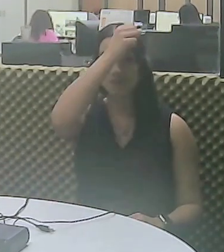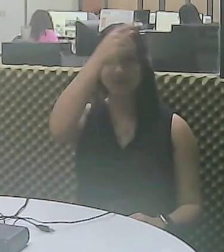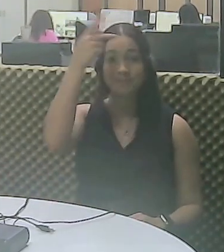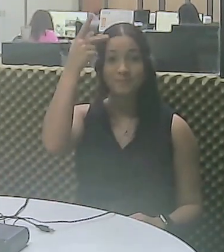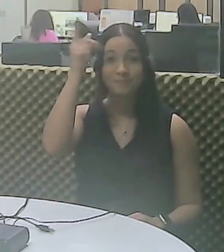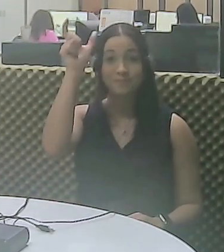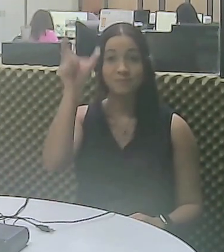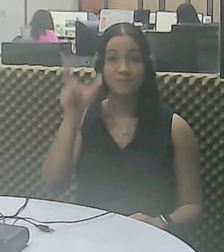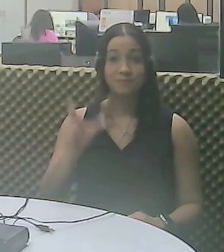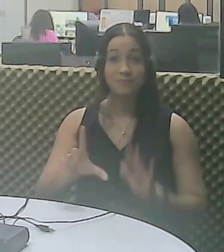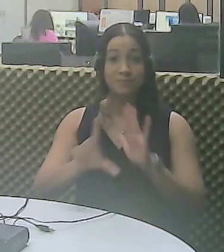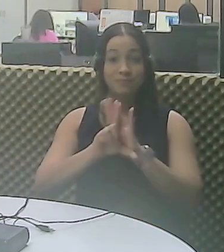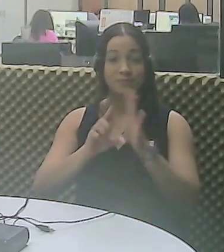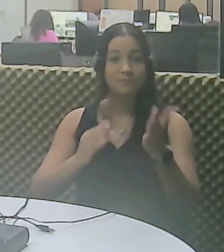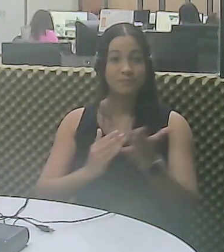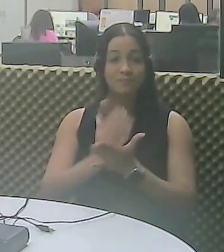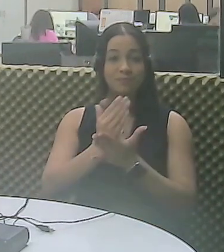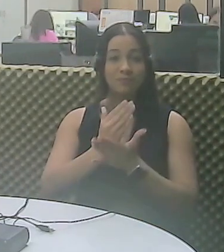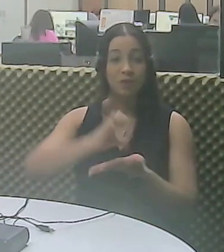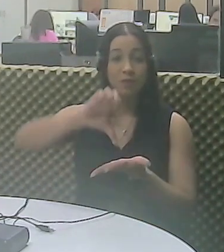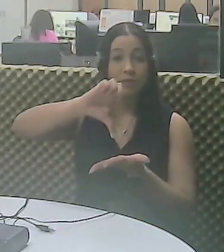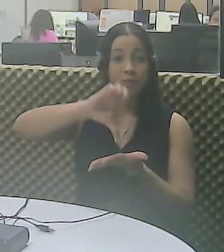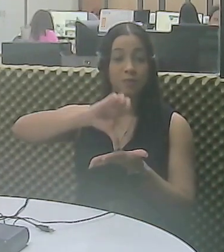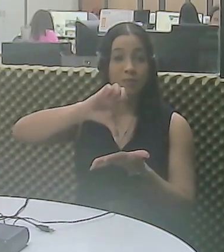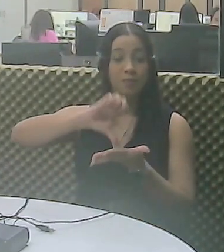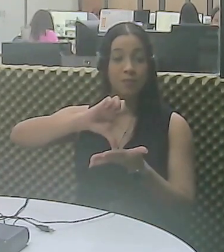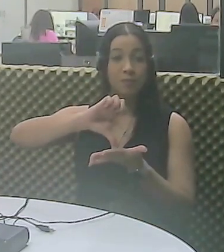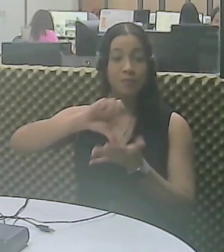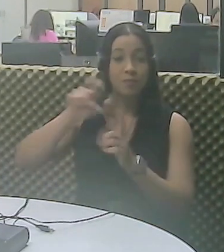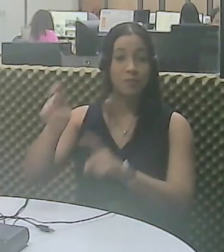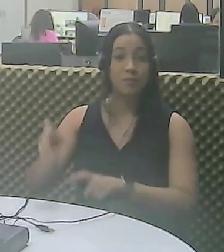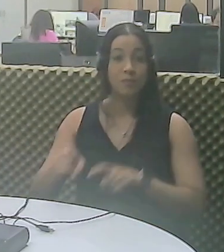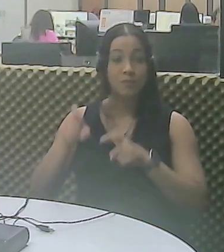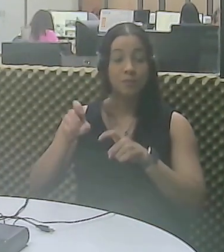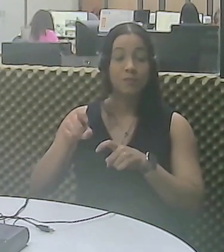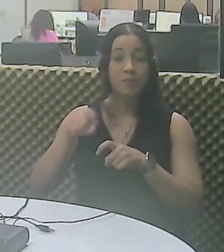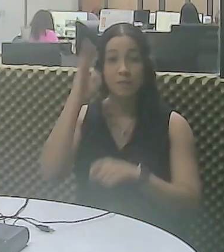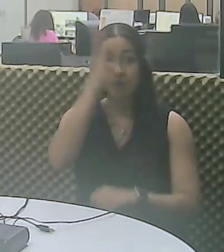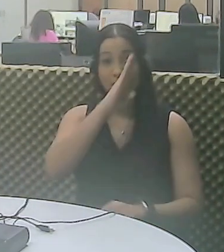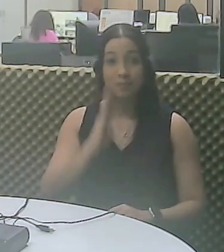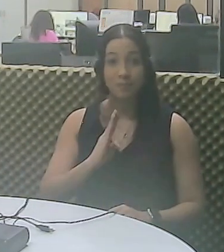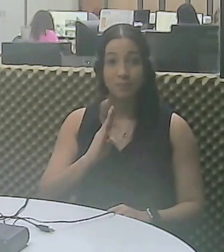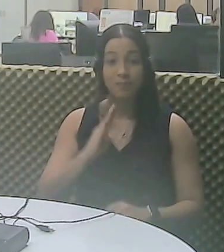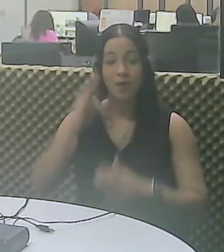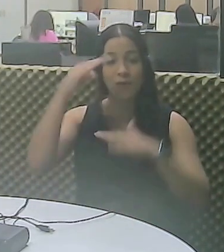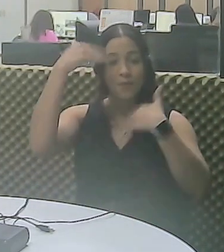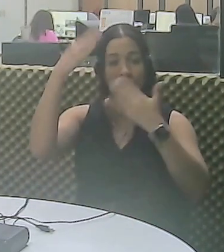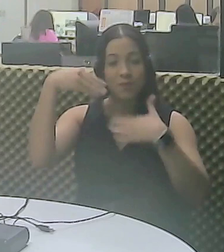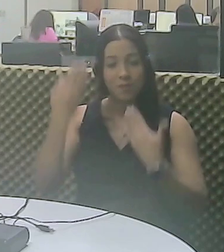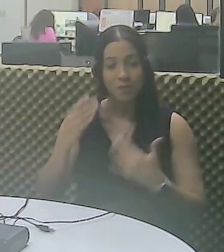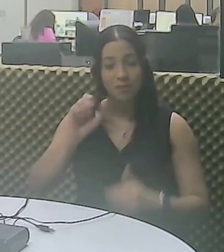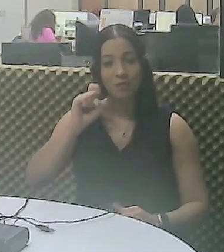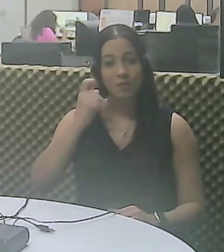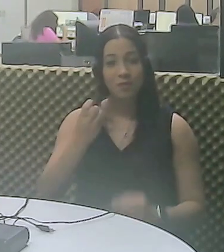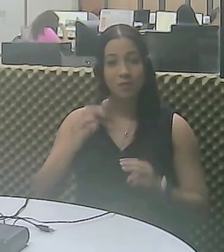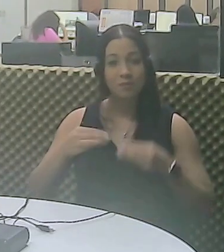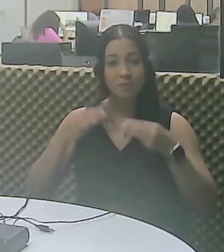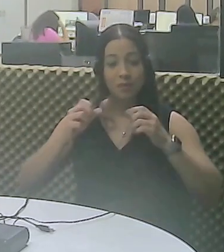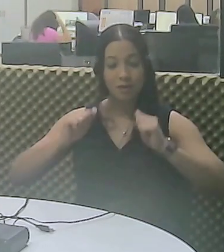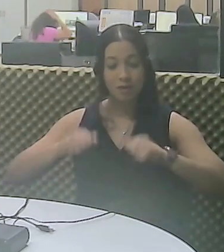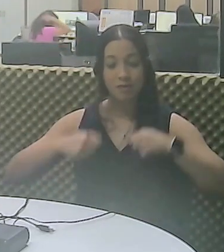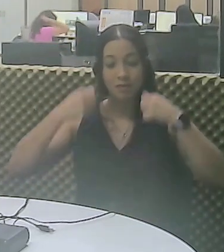Prefeito sanciona lei que nomeia primeiro polo agromineral verde do Brasil, em homenagem ao ex-ministro